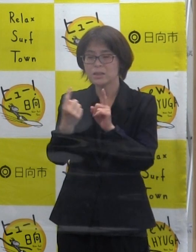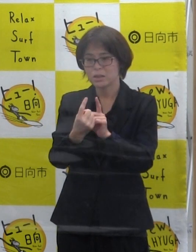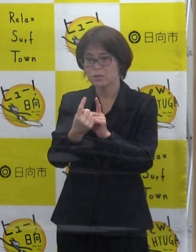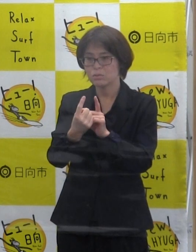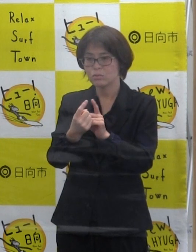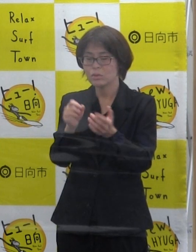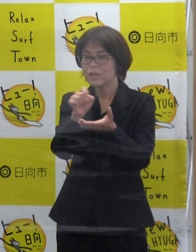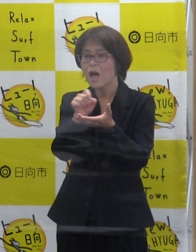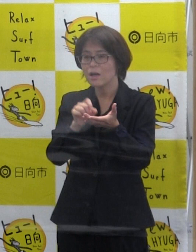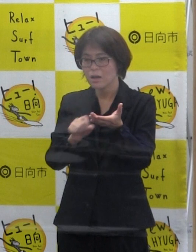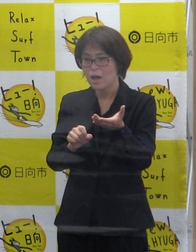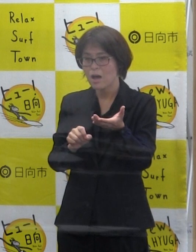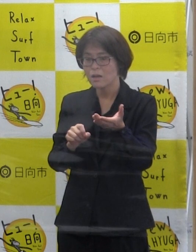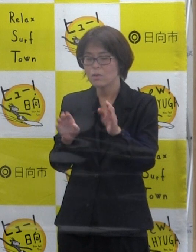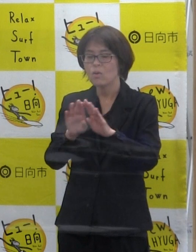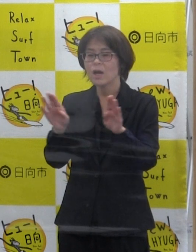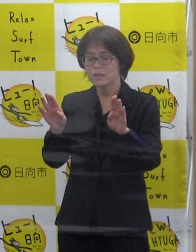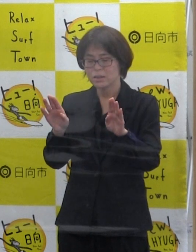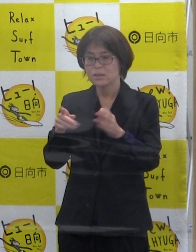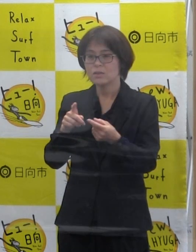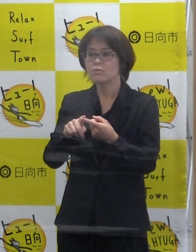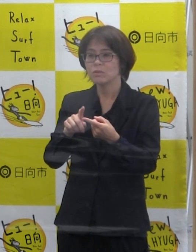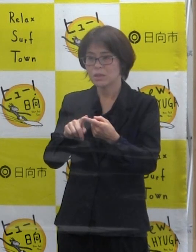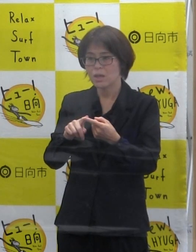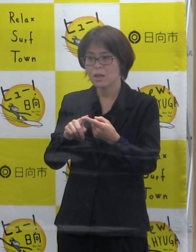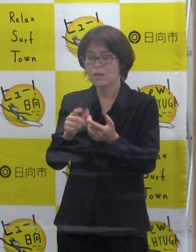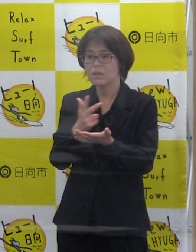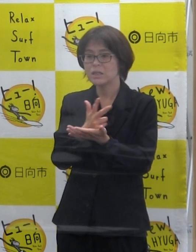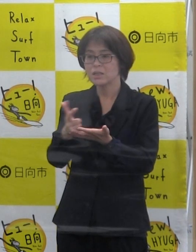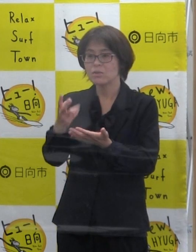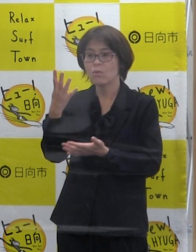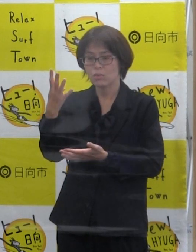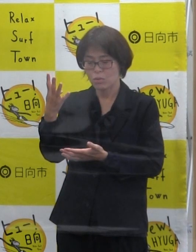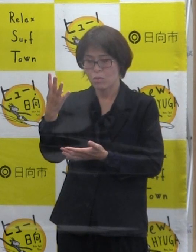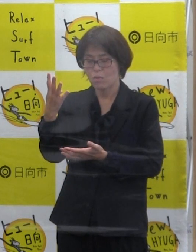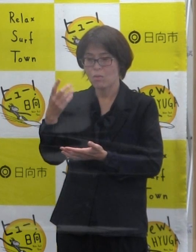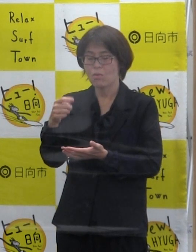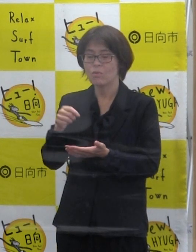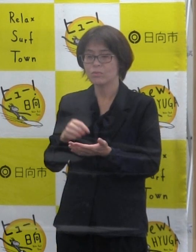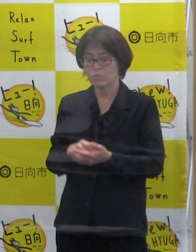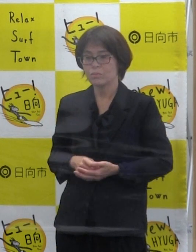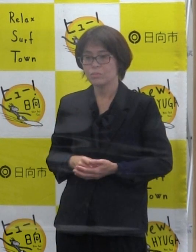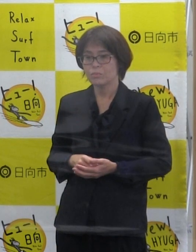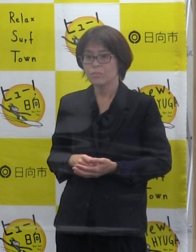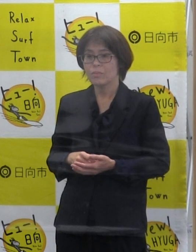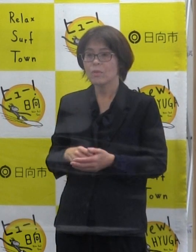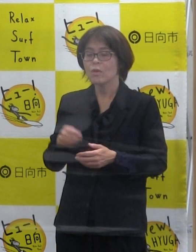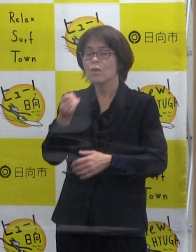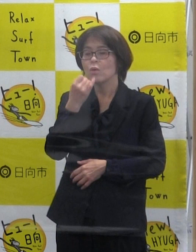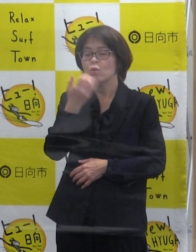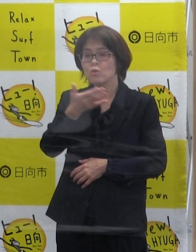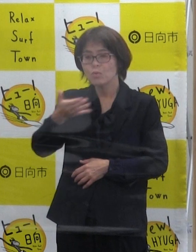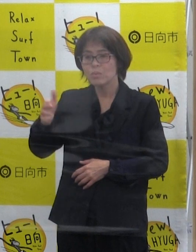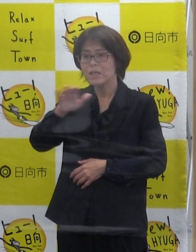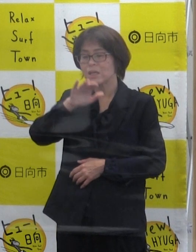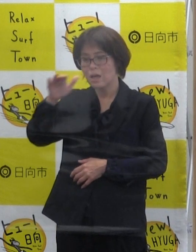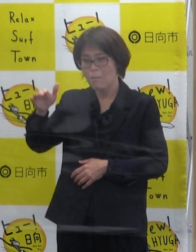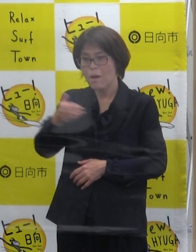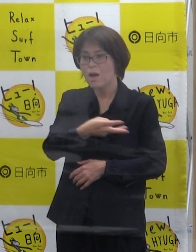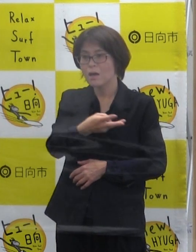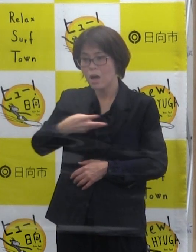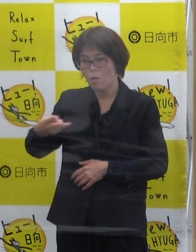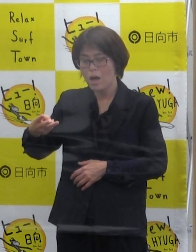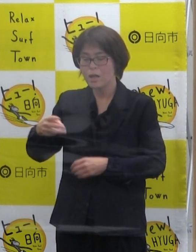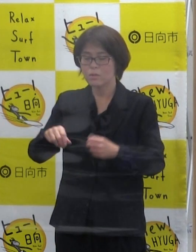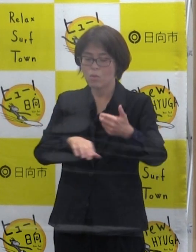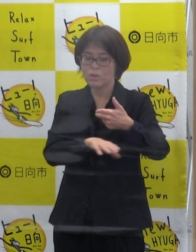です。資料4をご覧ください。市は現在、本市の海、山、川といった地域資